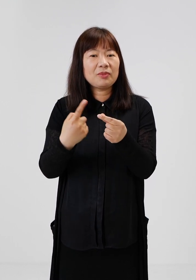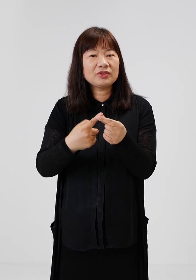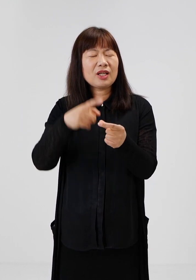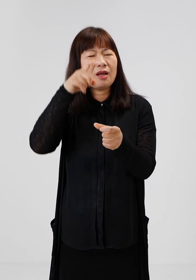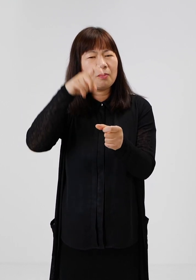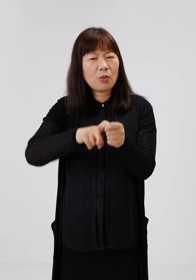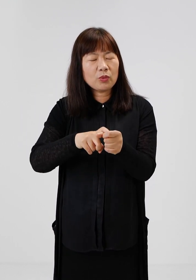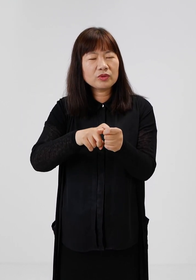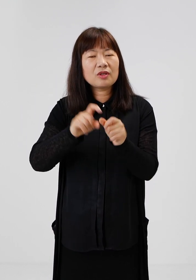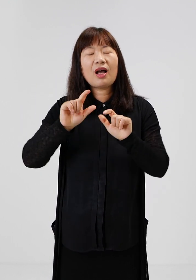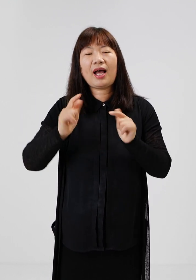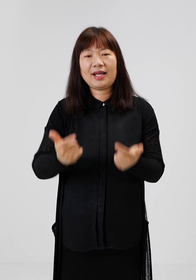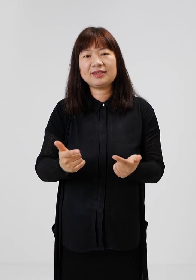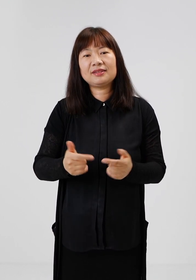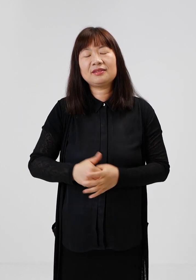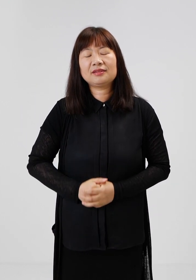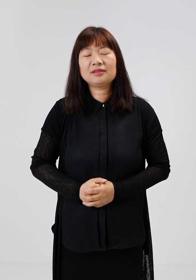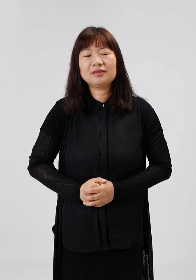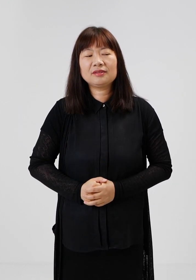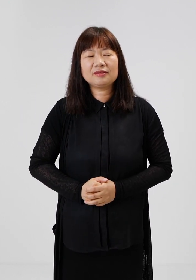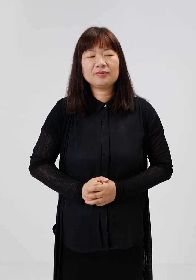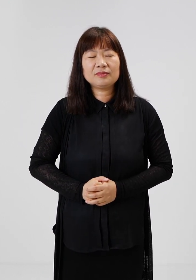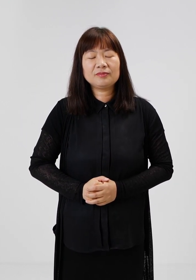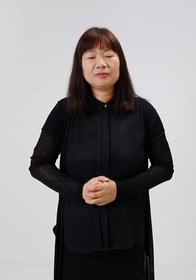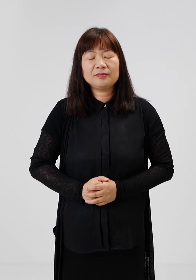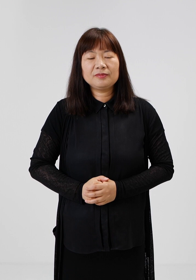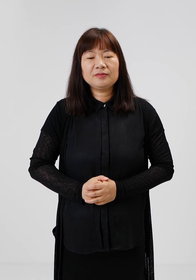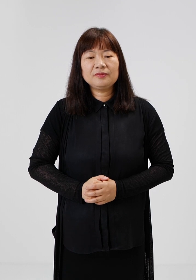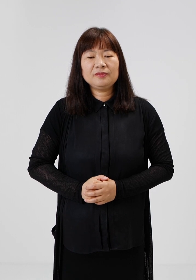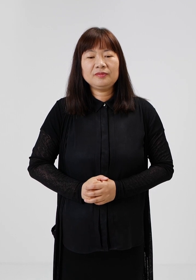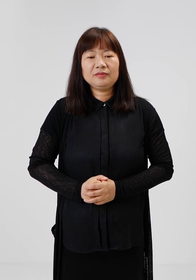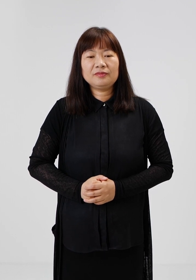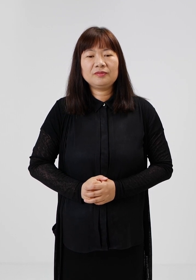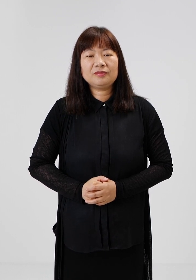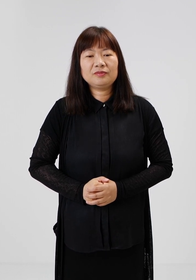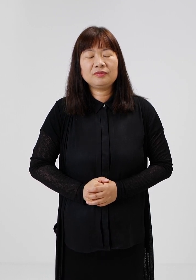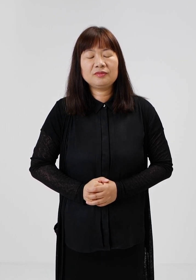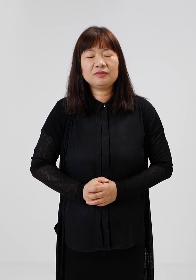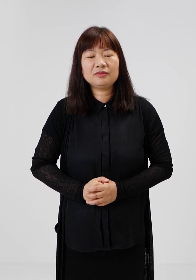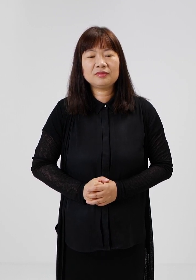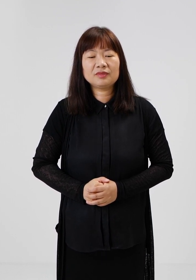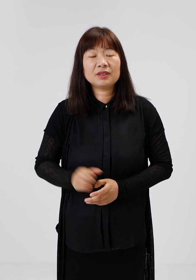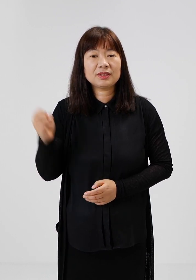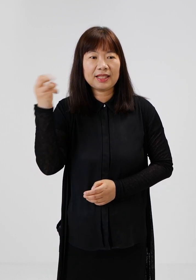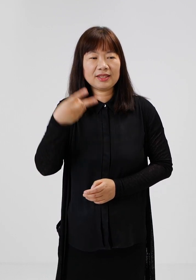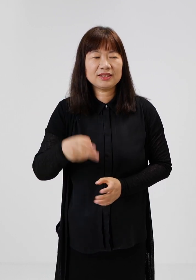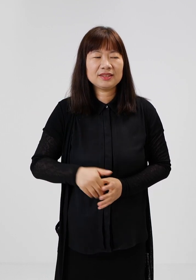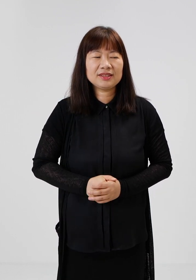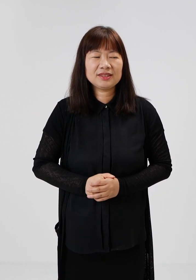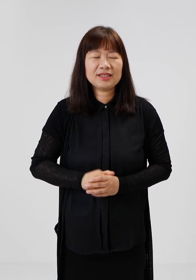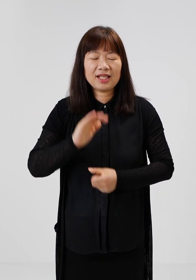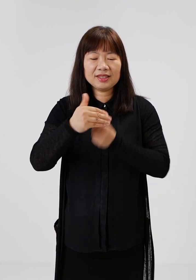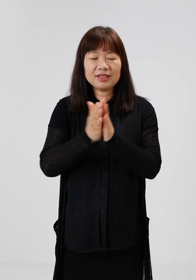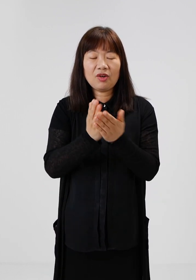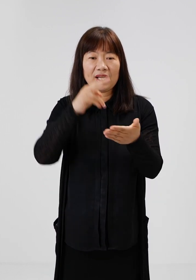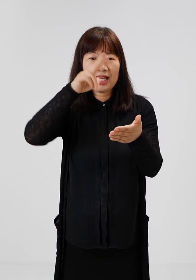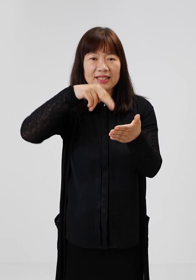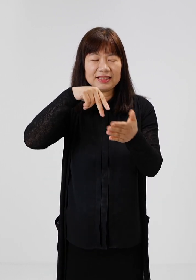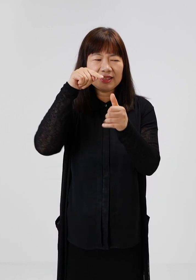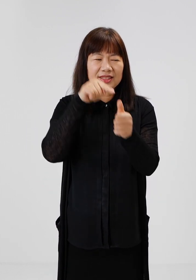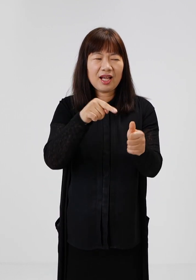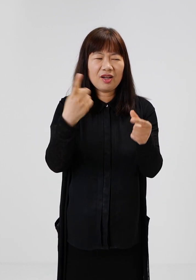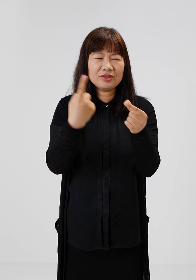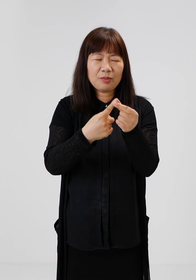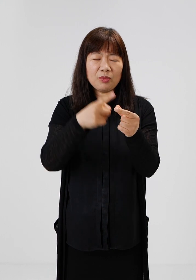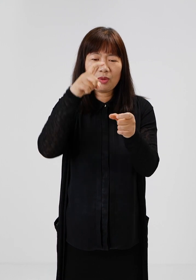목적이 아니었다. 다시요, 이 성경을 읽으라는 게